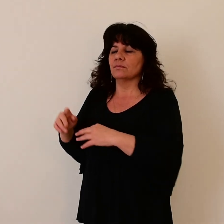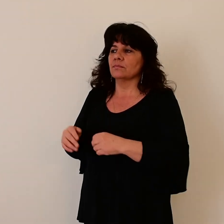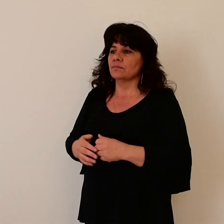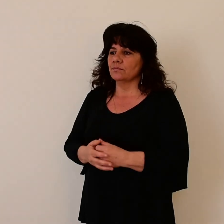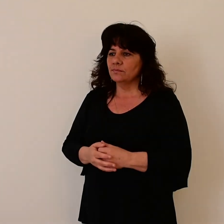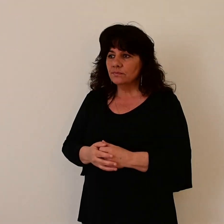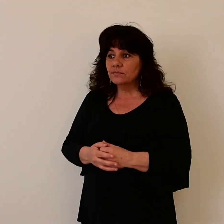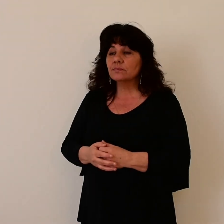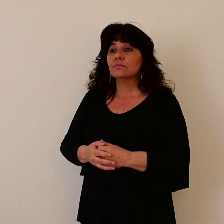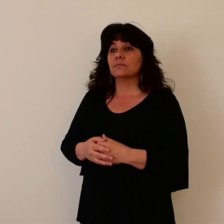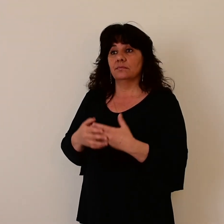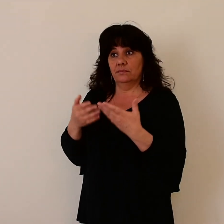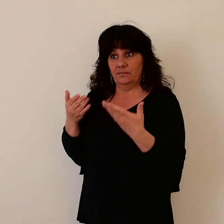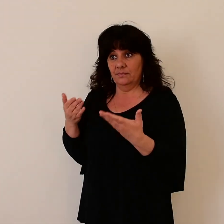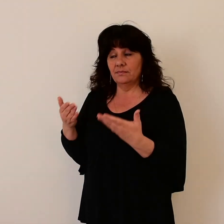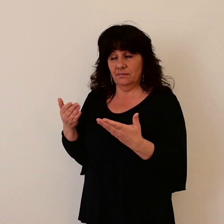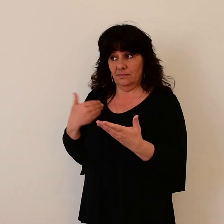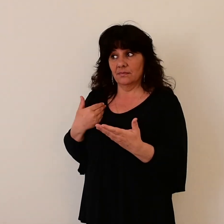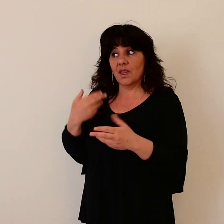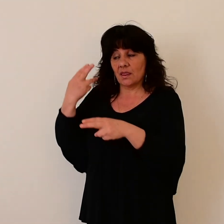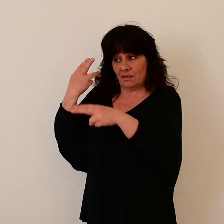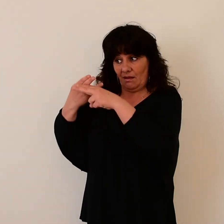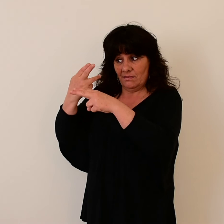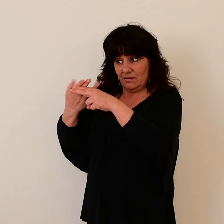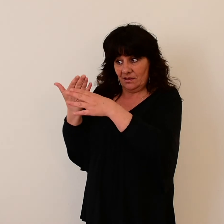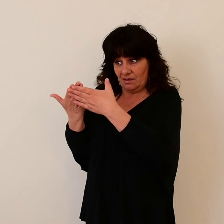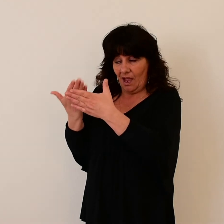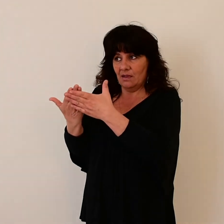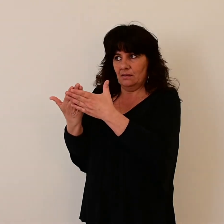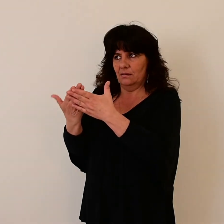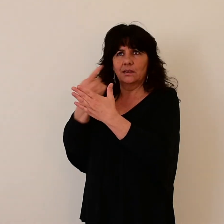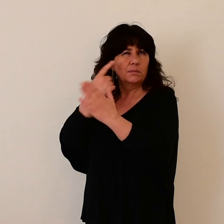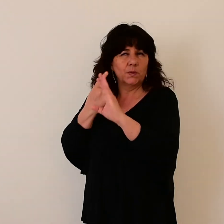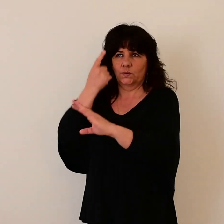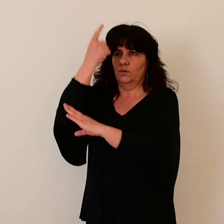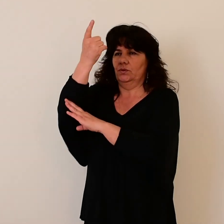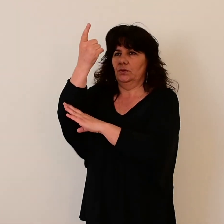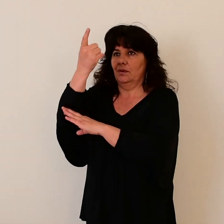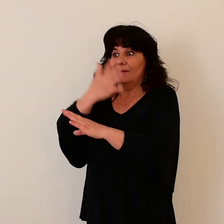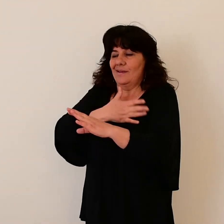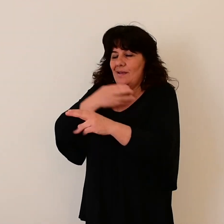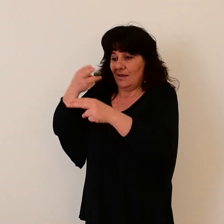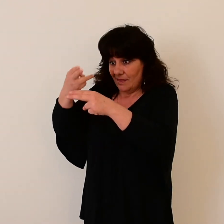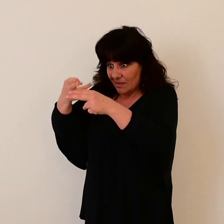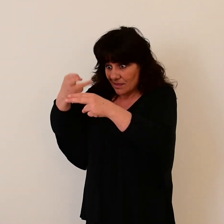C'est là mon nom pour toujours. C'est par lui que vous ferez mémoire de moi d'âge en âge.